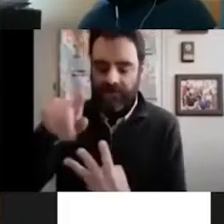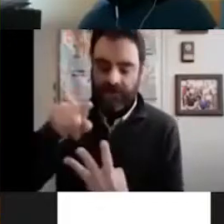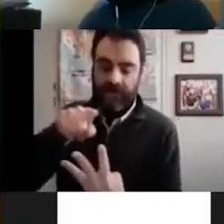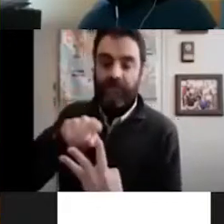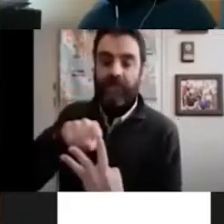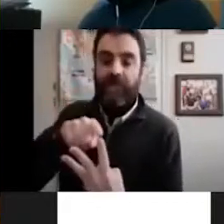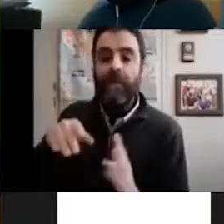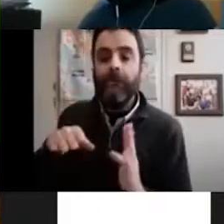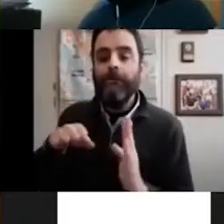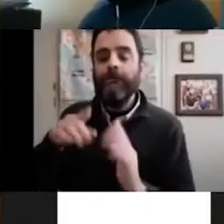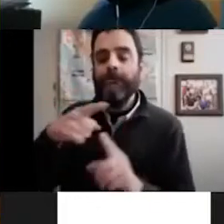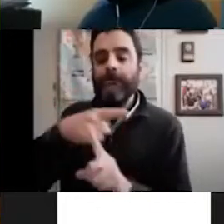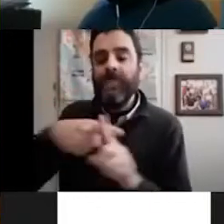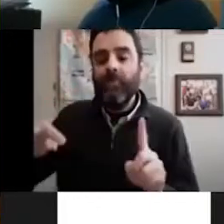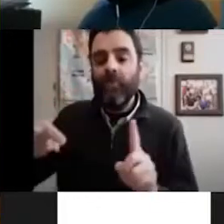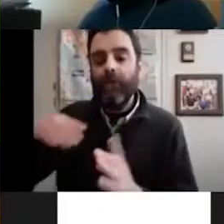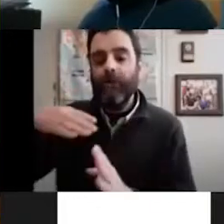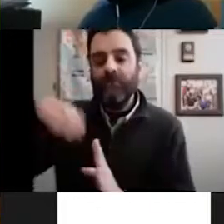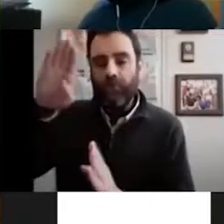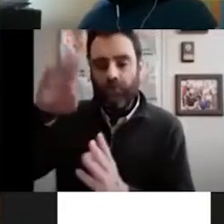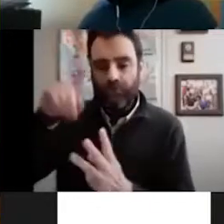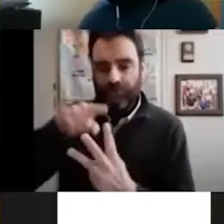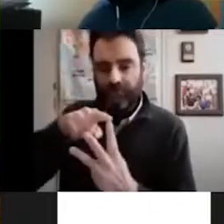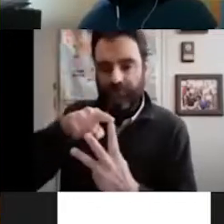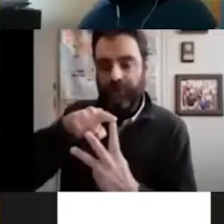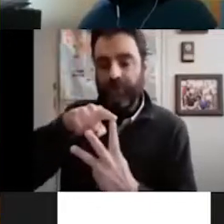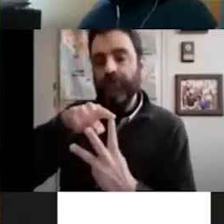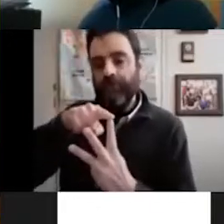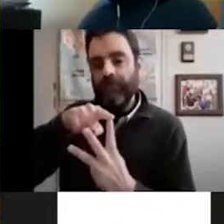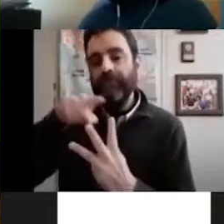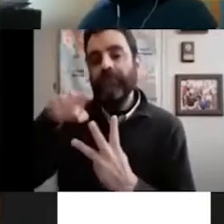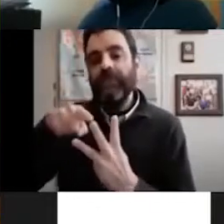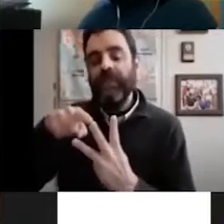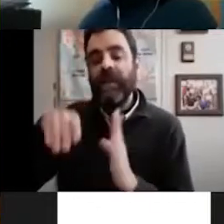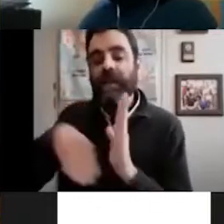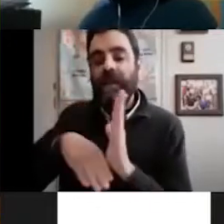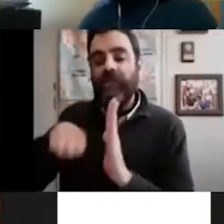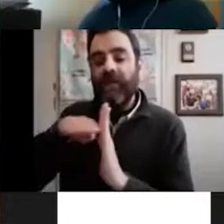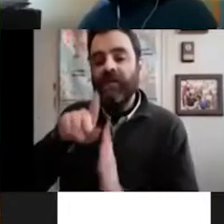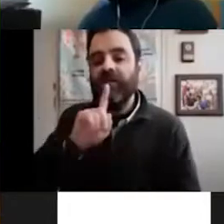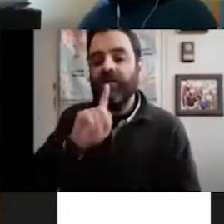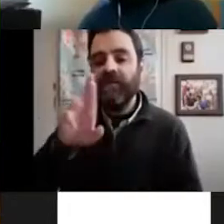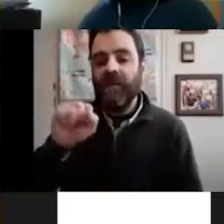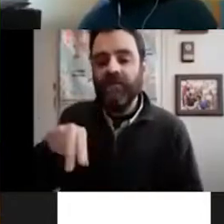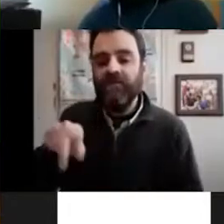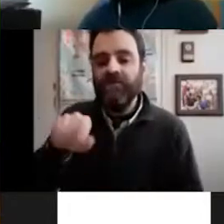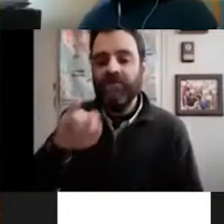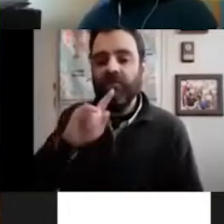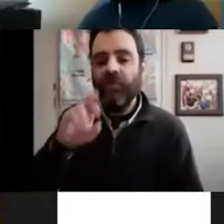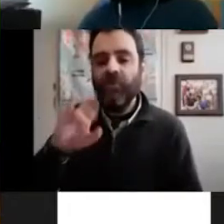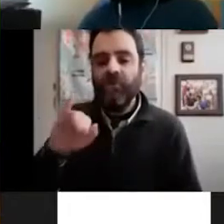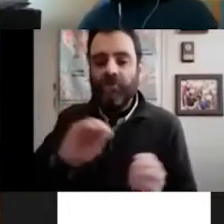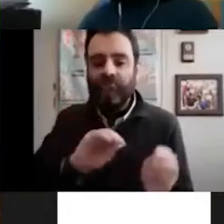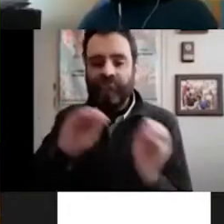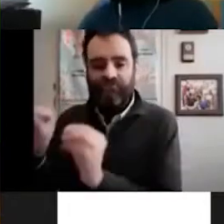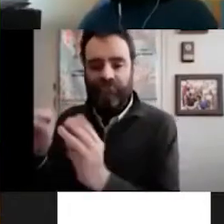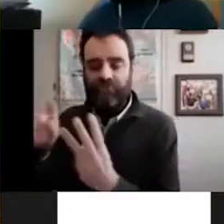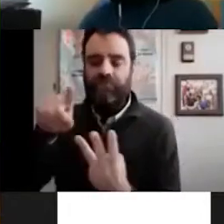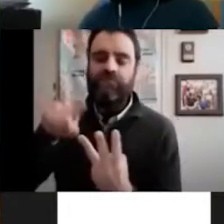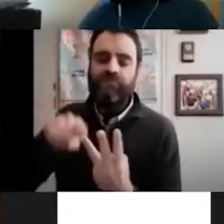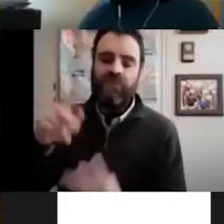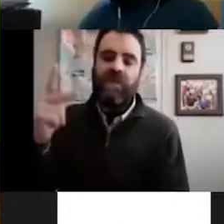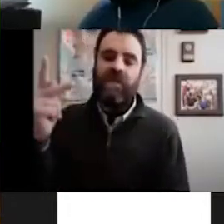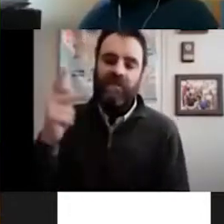el nivel, va a repetirlo. El medio mayor, el primero. Luego está el nivel de